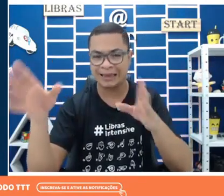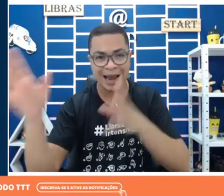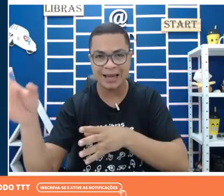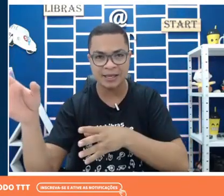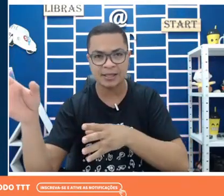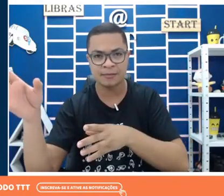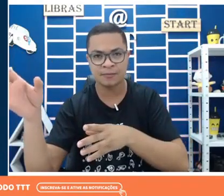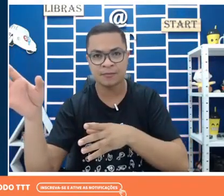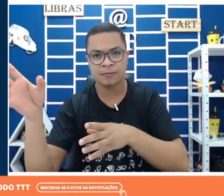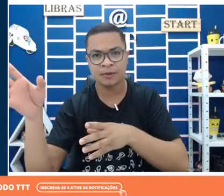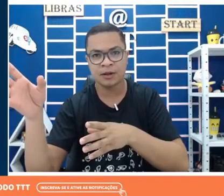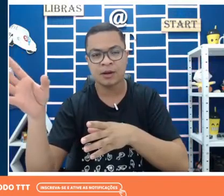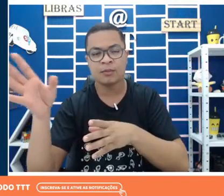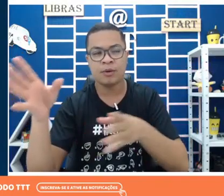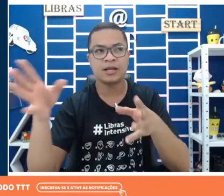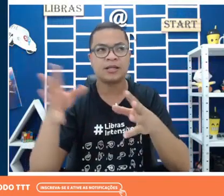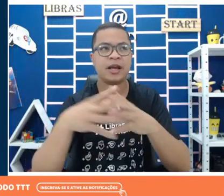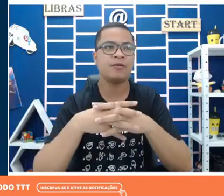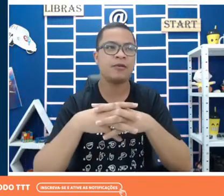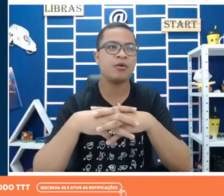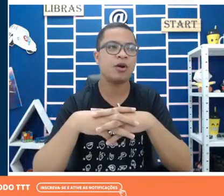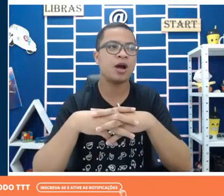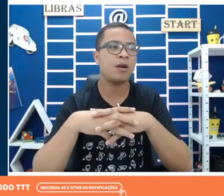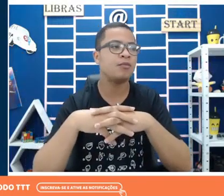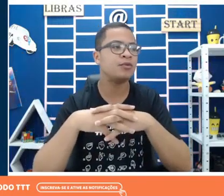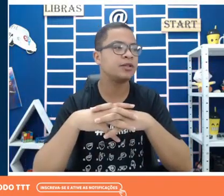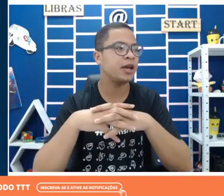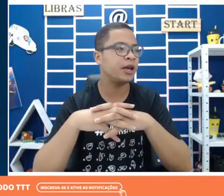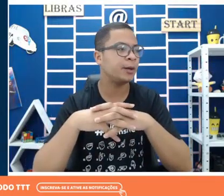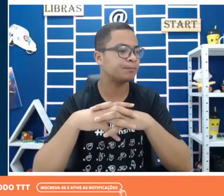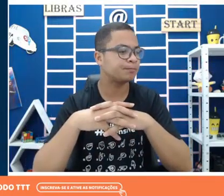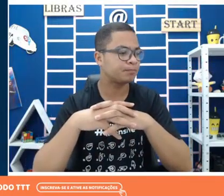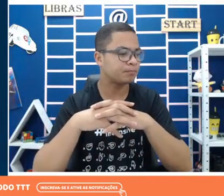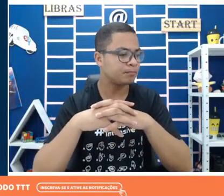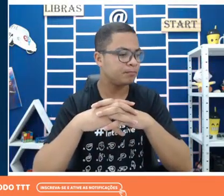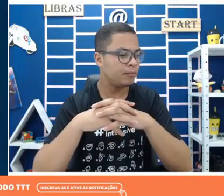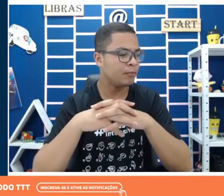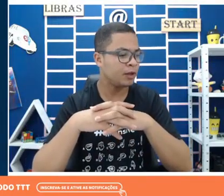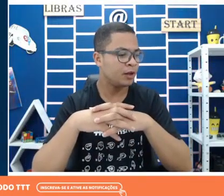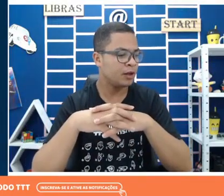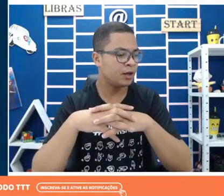sinal atrás. Por exemplo, vamos colocar uma música aí.